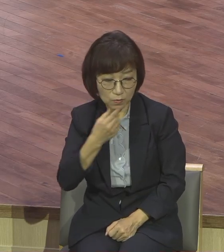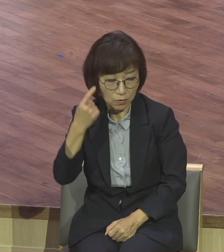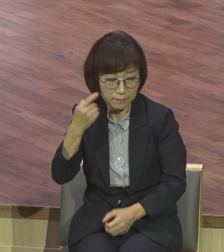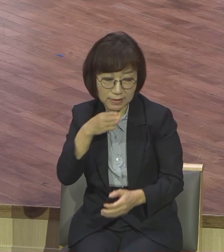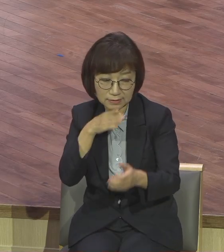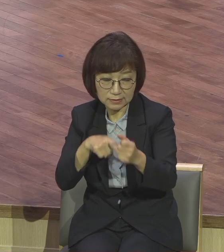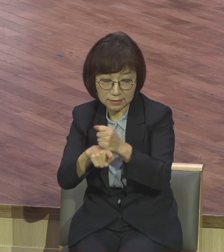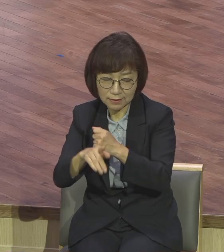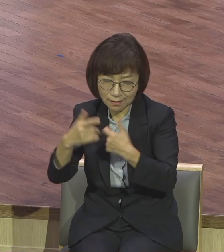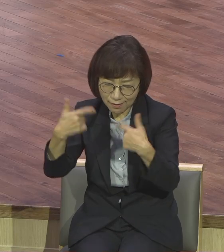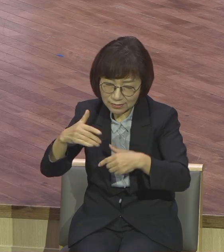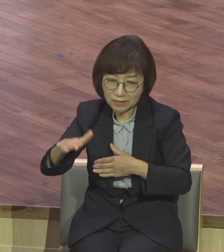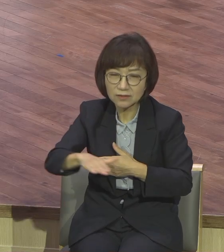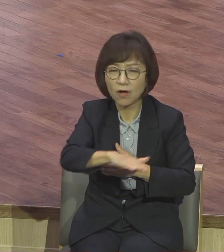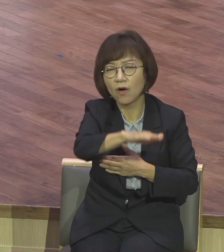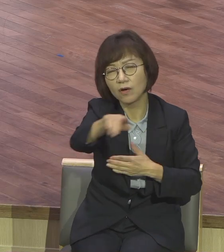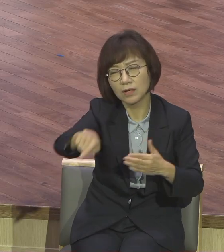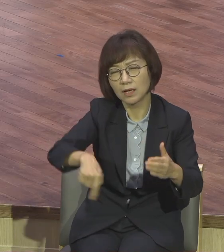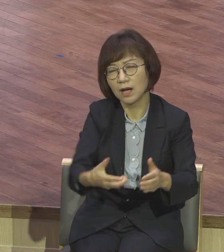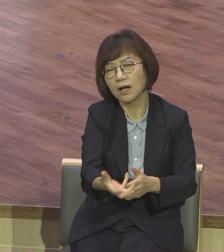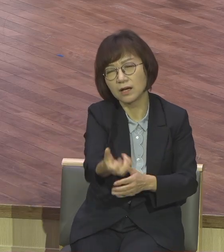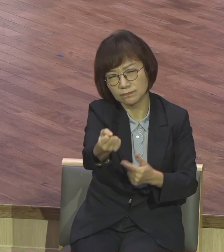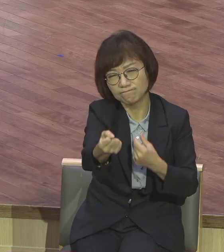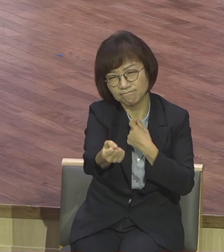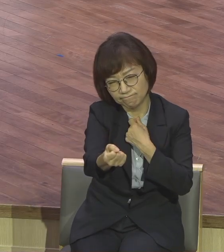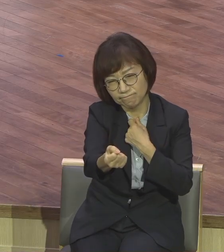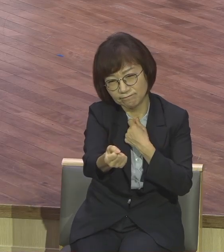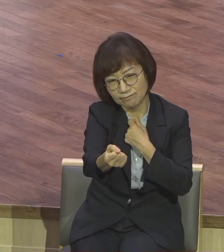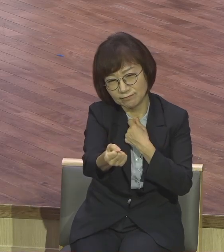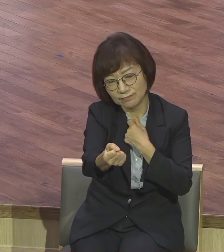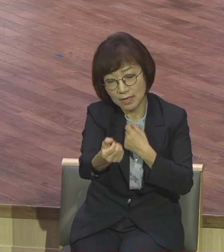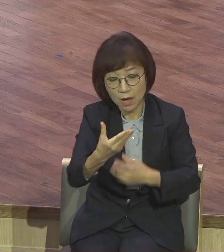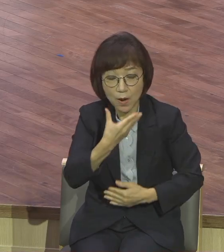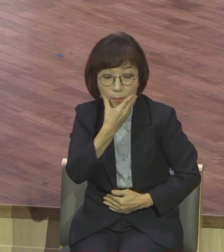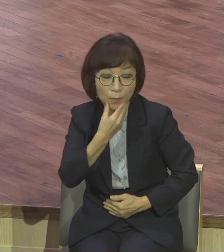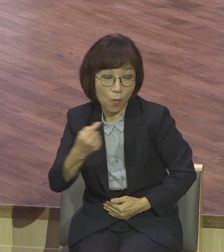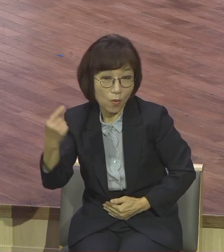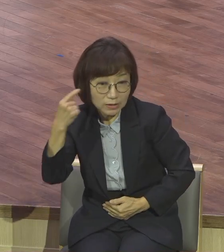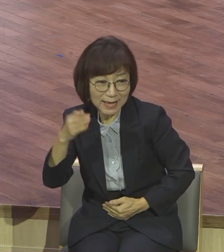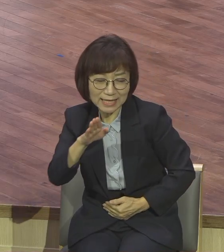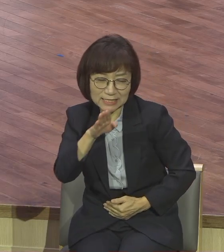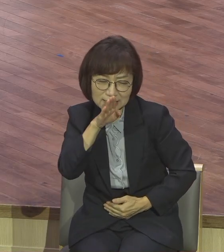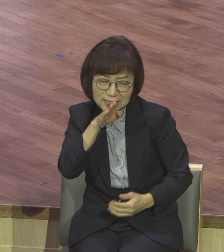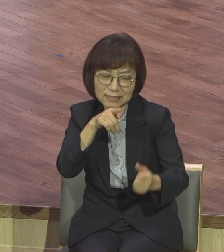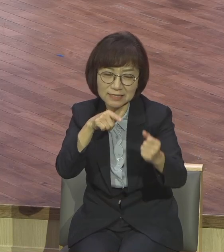항상 너희 가운데 있게 하려 함이라. 복음의 진리가.